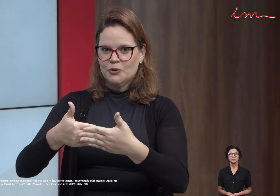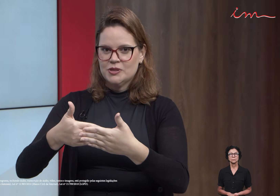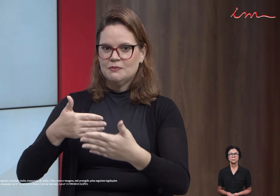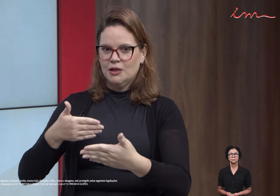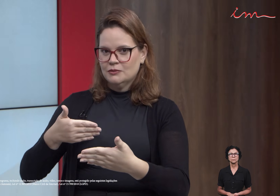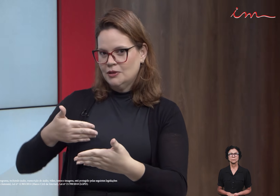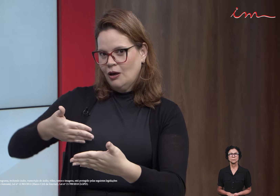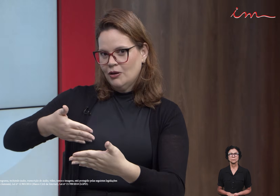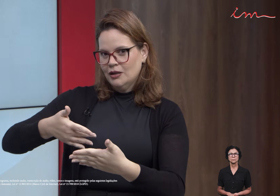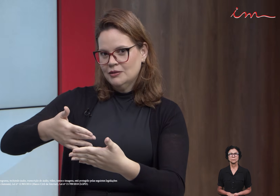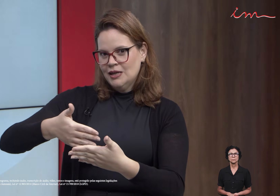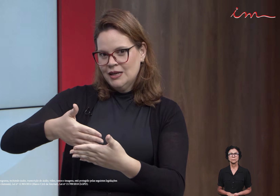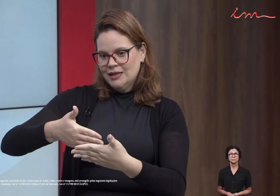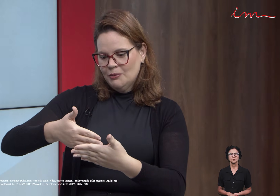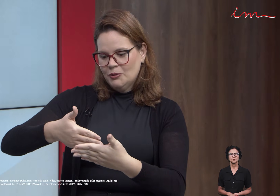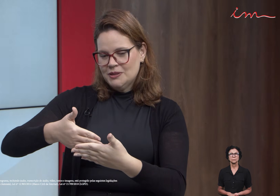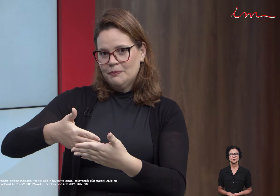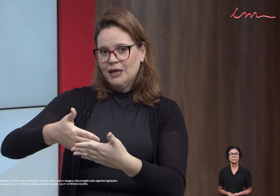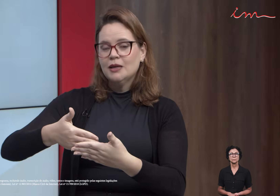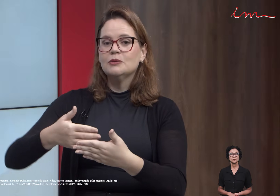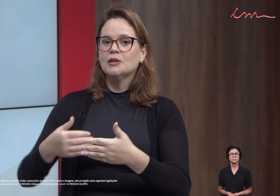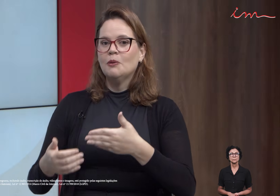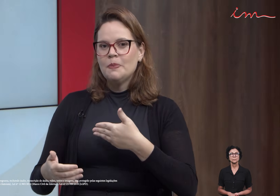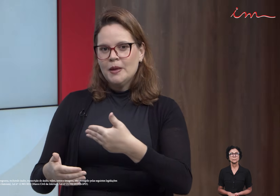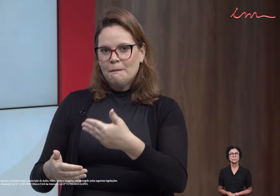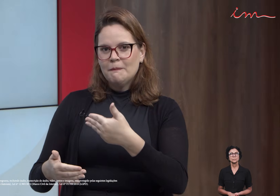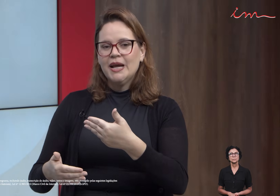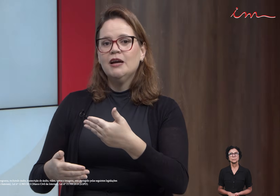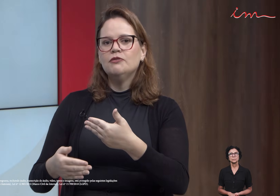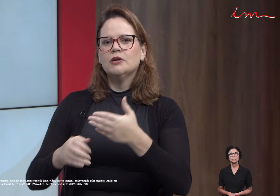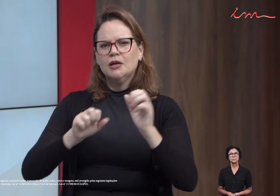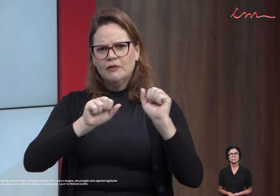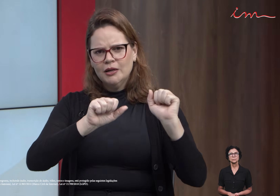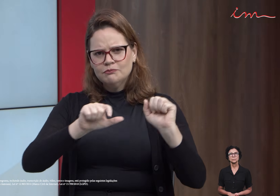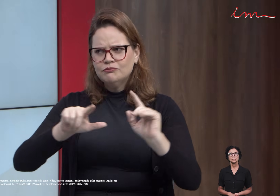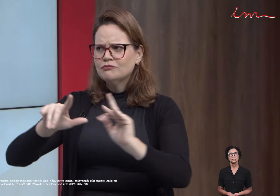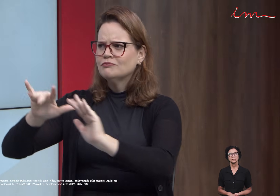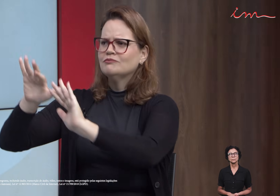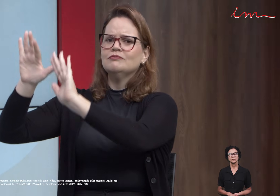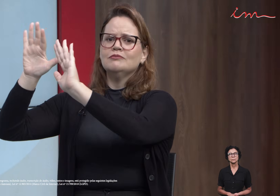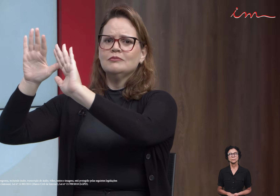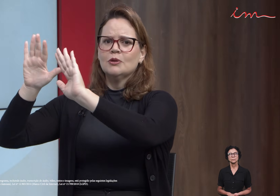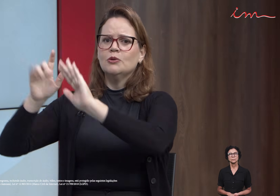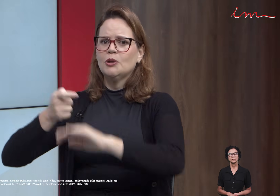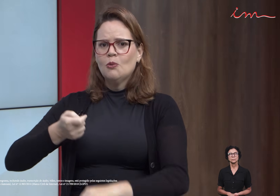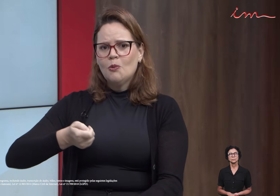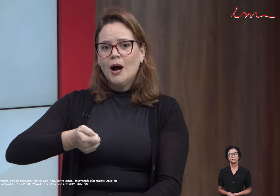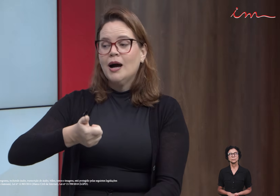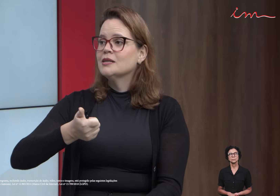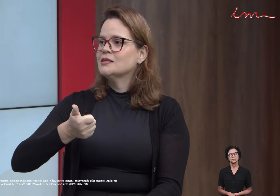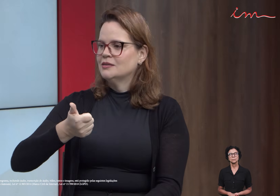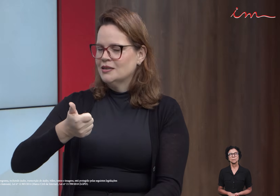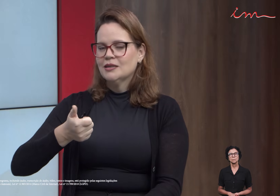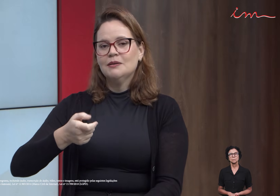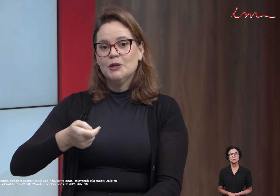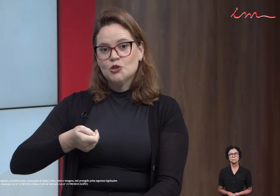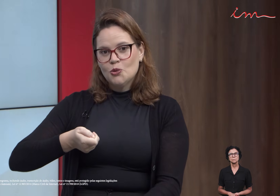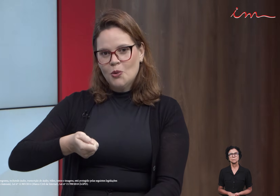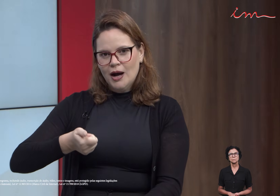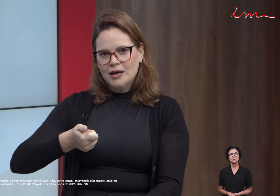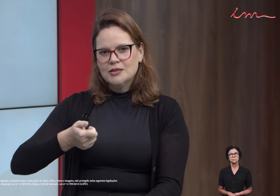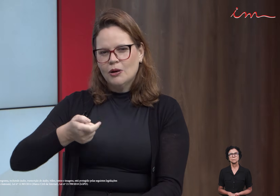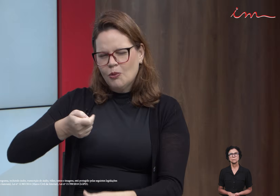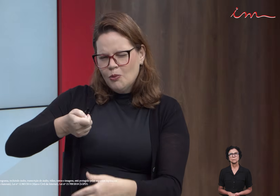está se aproximando, né, ó, que é uma coisa perto, então breve o quê? Vai. Ou quase, Ou né. então quase,